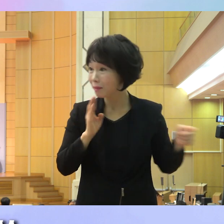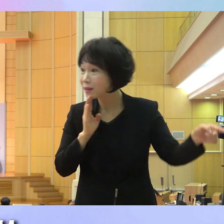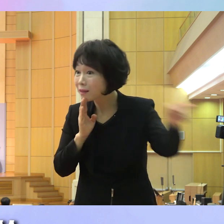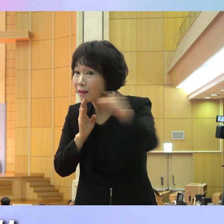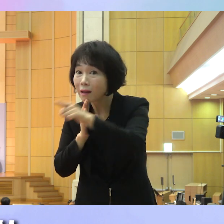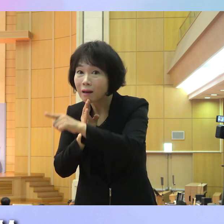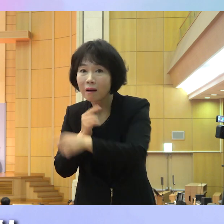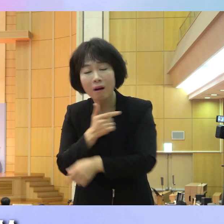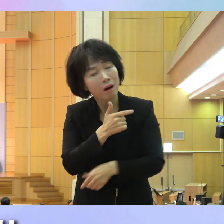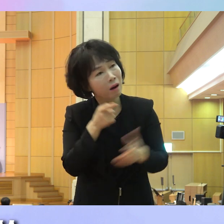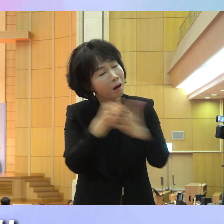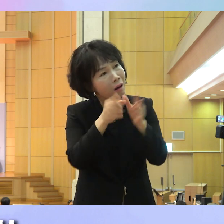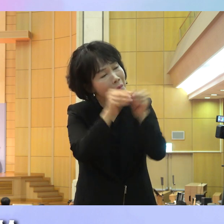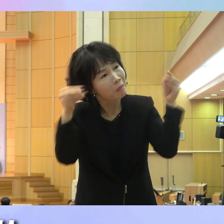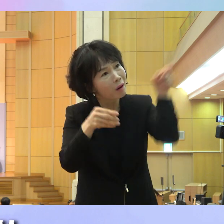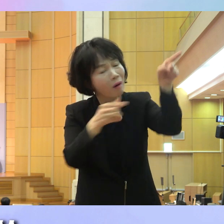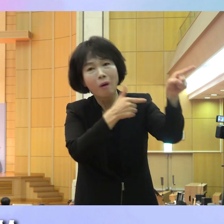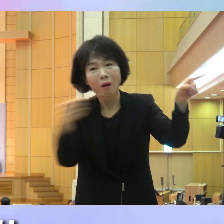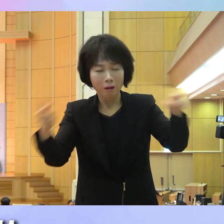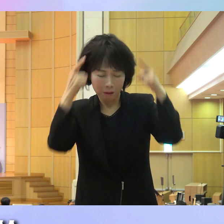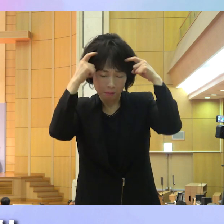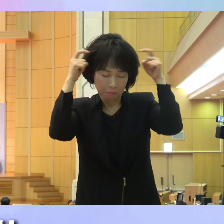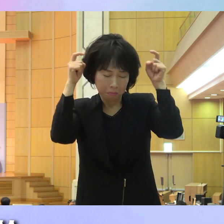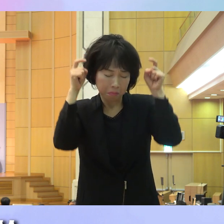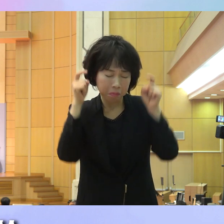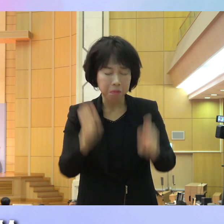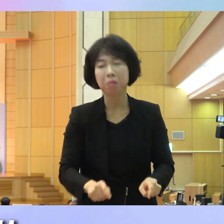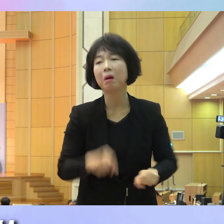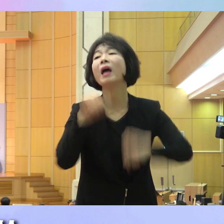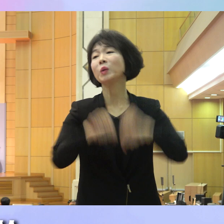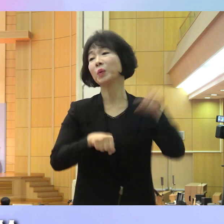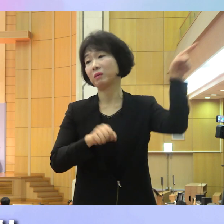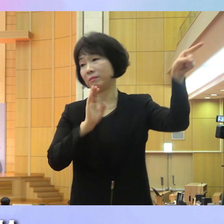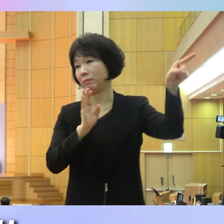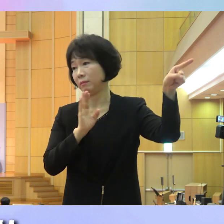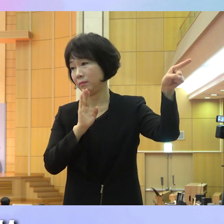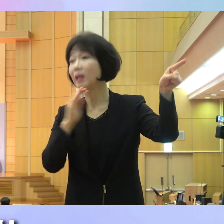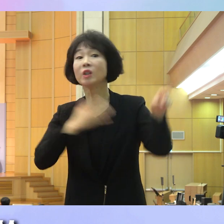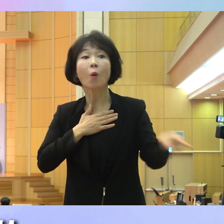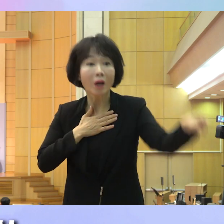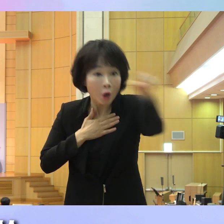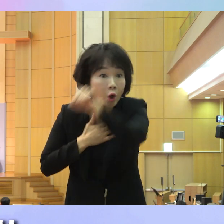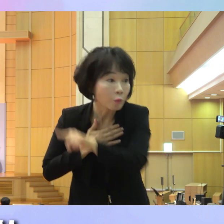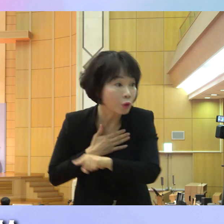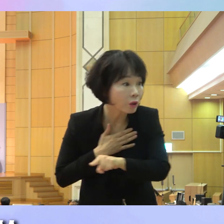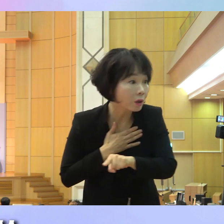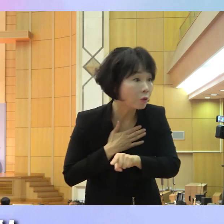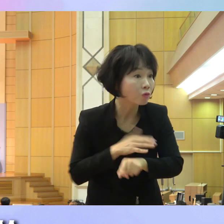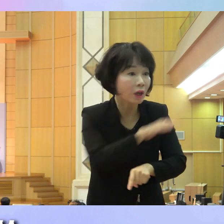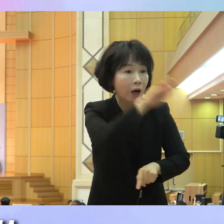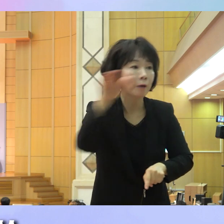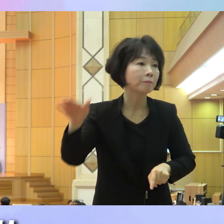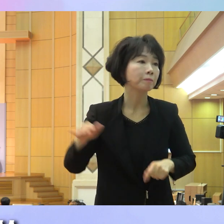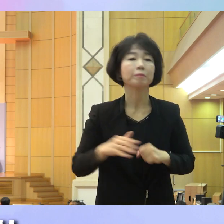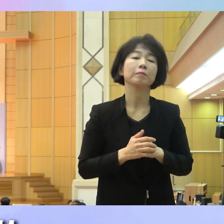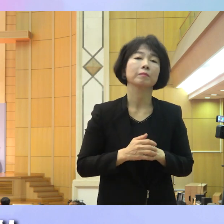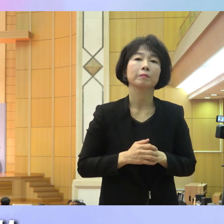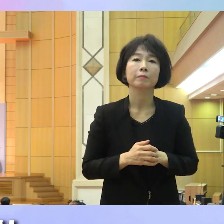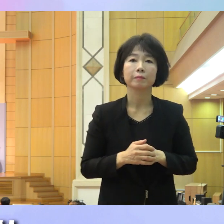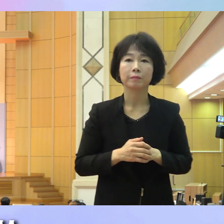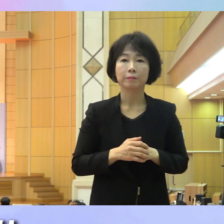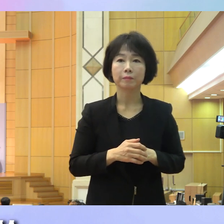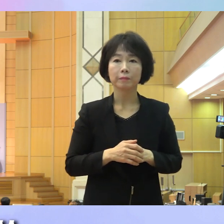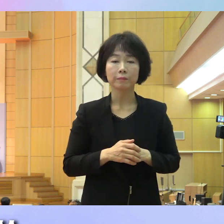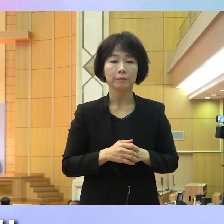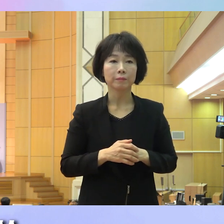얼마나 미련스럽고 얼마나 어리석습니까? 근데 저와 여러분들은 우리가 알고 믿었던 건